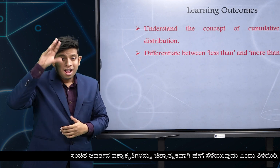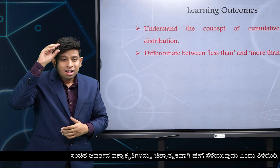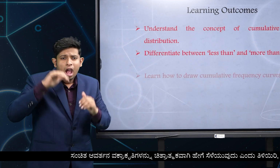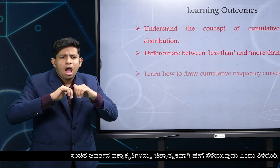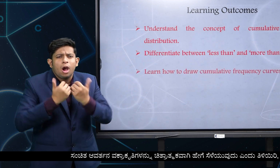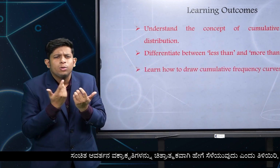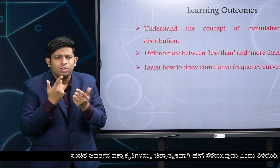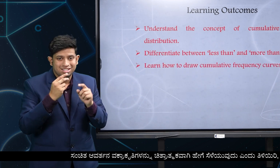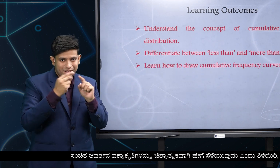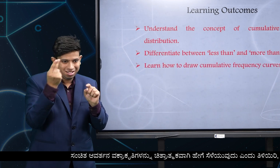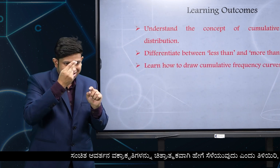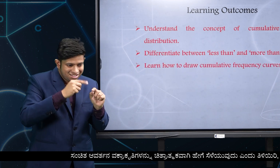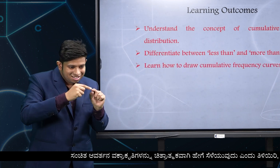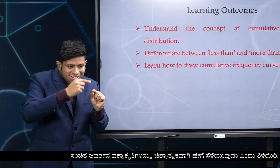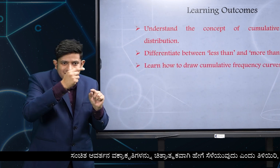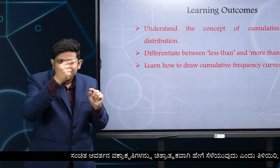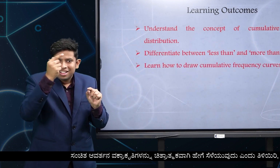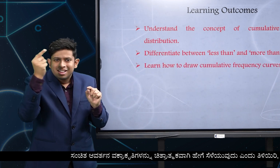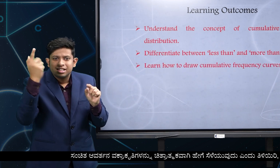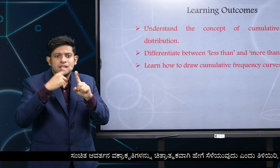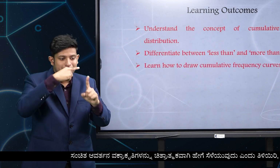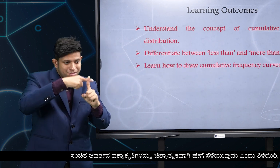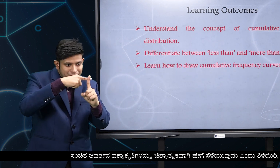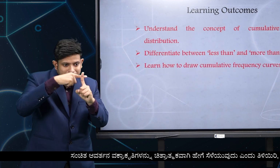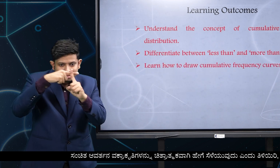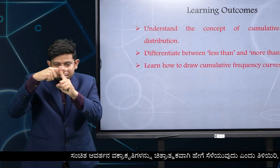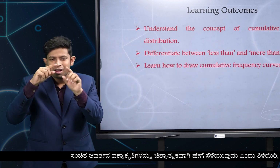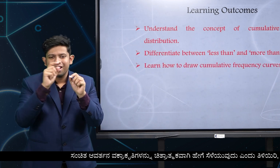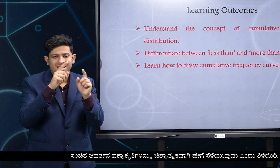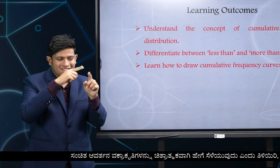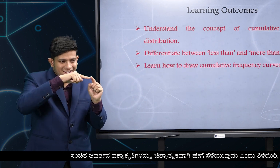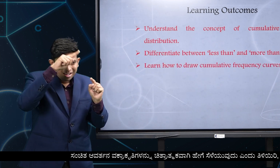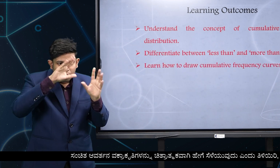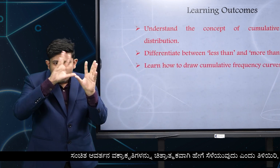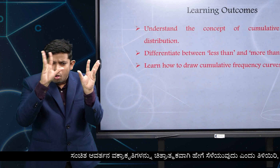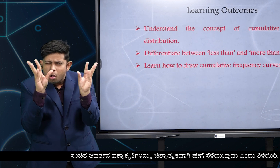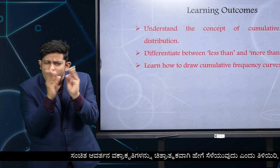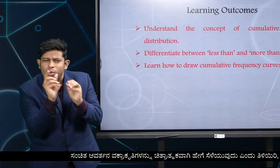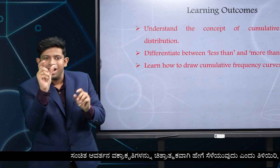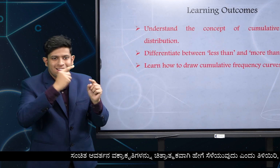ಸಂಚಿತ ಆವರ್ತನ ವಕ್ರಾಕೃತಿಗಳನ್ನು ಚಿತ್ರಾತ್ಮಕವಾಗಿ ಹೀಗೆ ಸೆಳೆಯುವುದು ಎಂದು